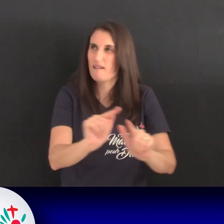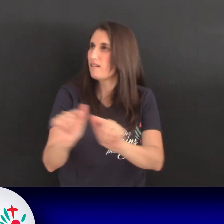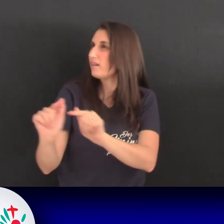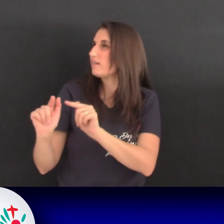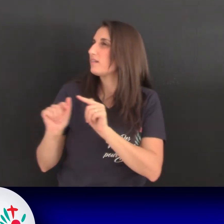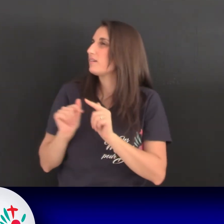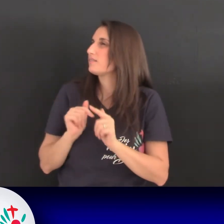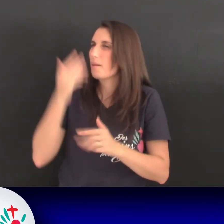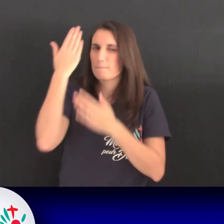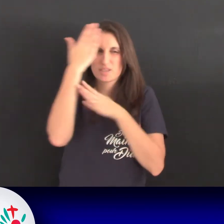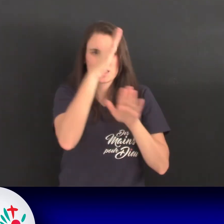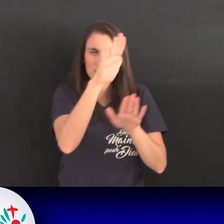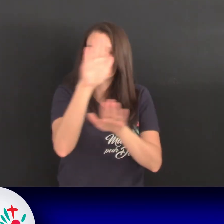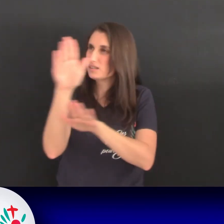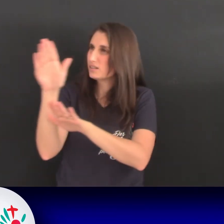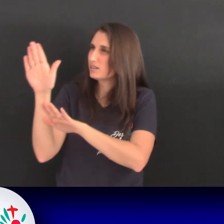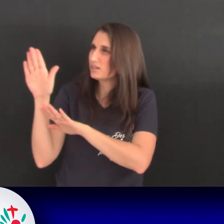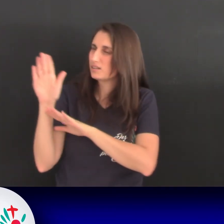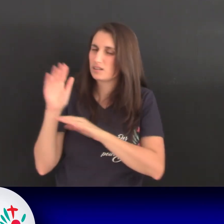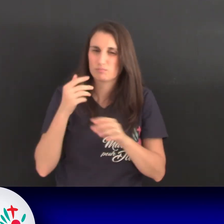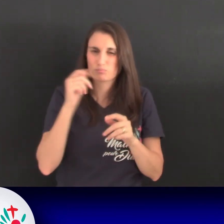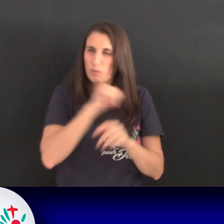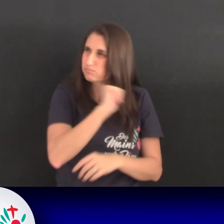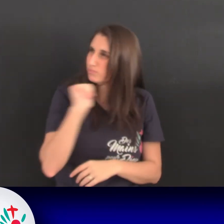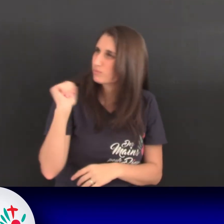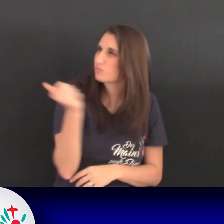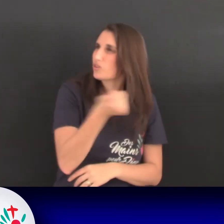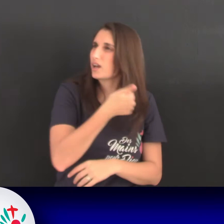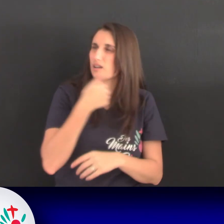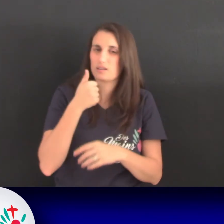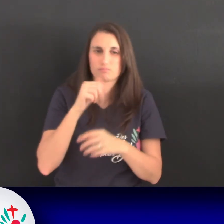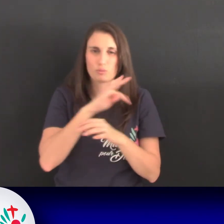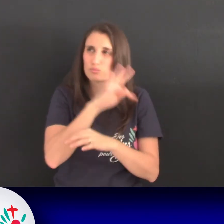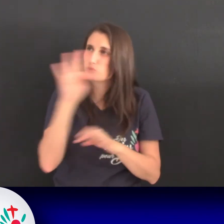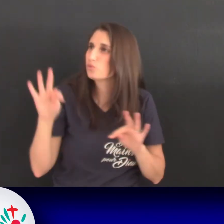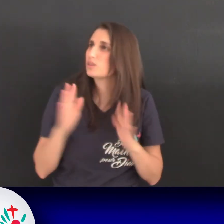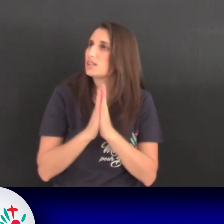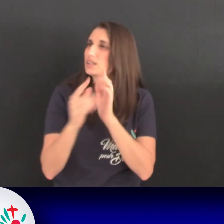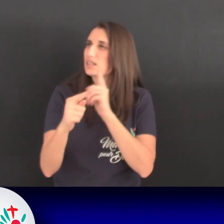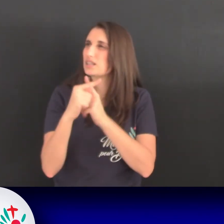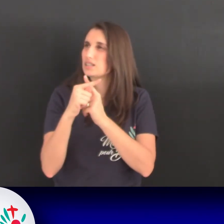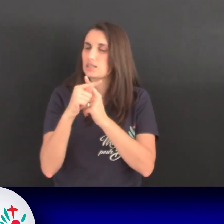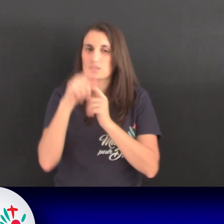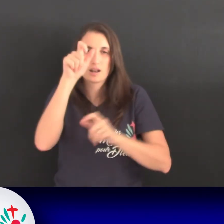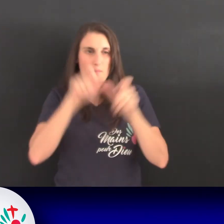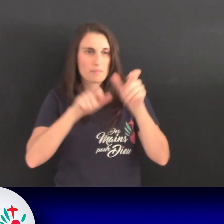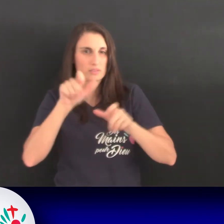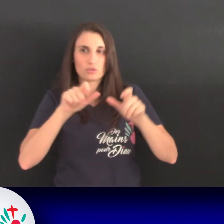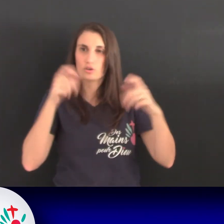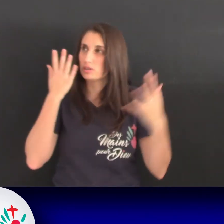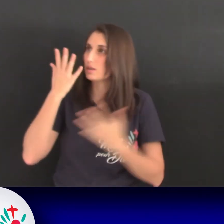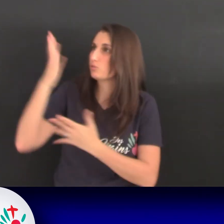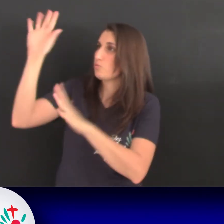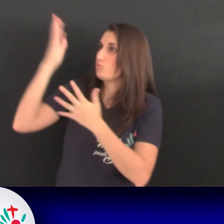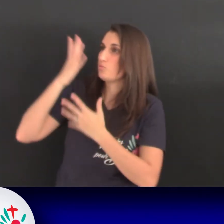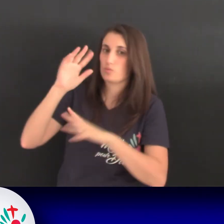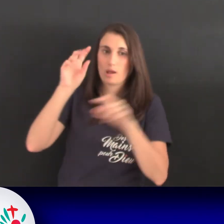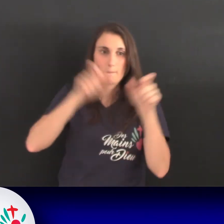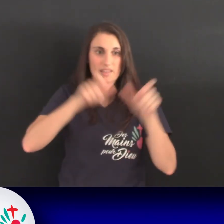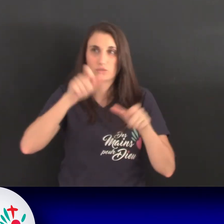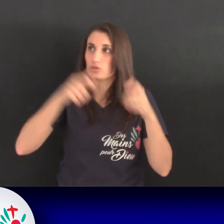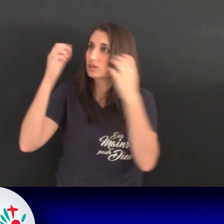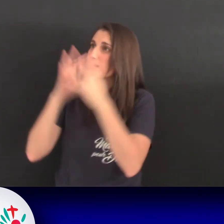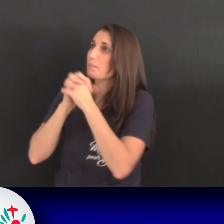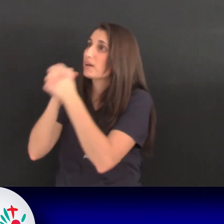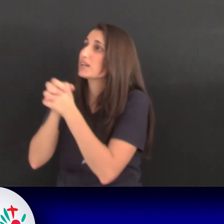ton Église, Seigneur Jésus. Bénis toutes nos églises, Seigneur Jésus. Toutes les personnes qui sont en train de te louer, de te prier en cet